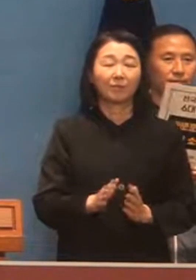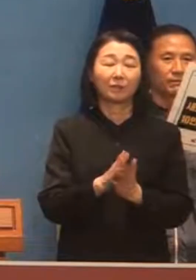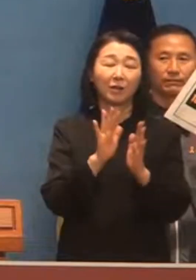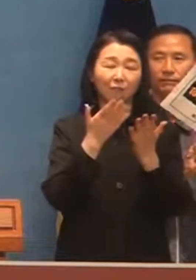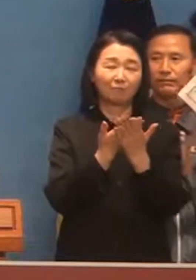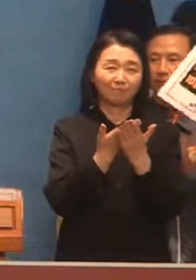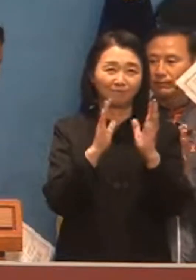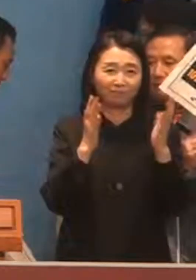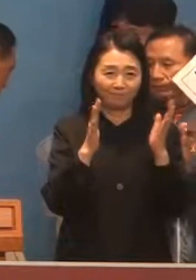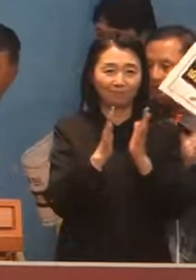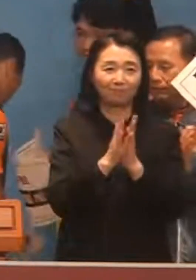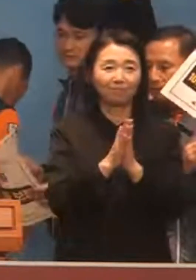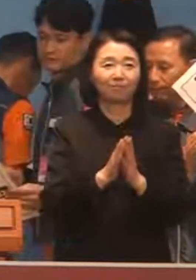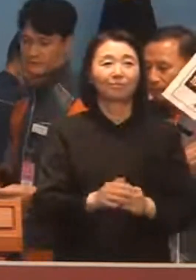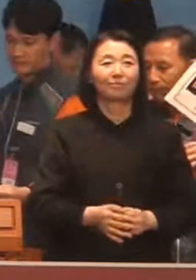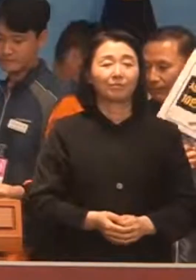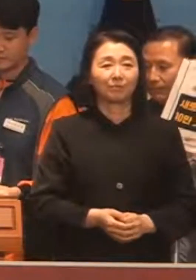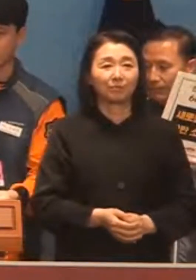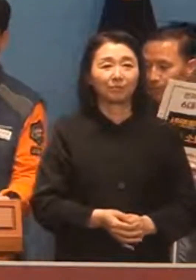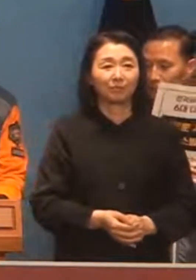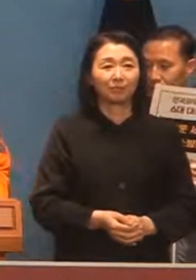부탁드립니다.